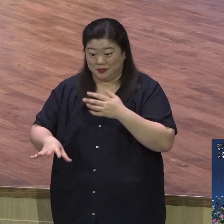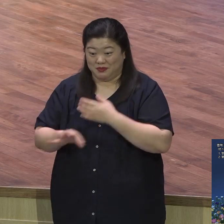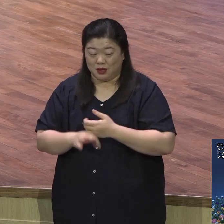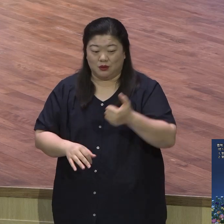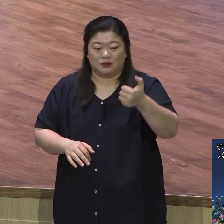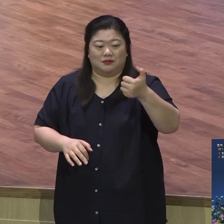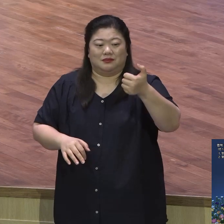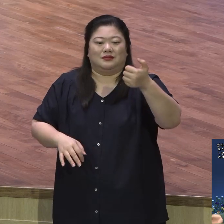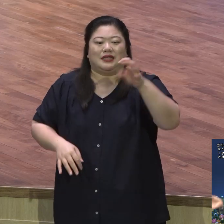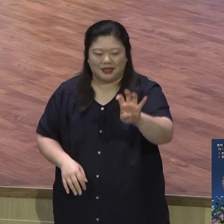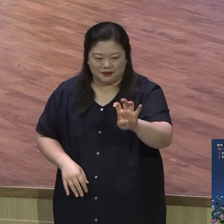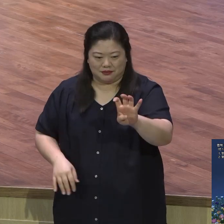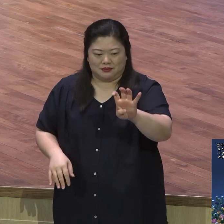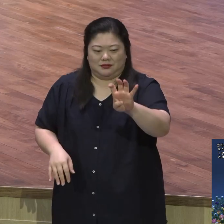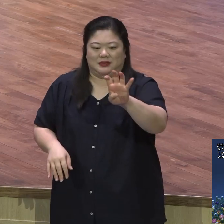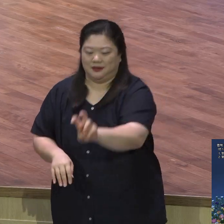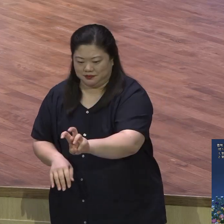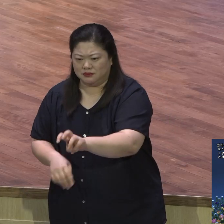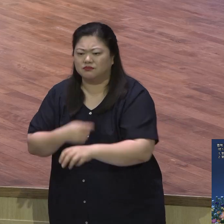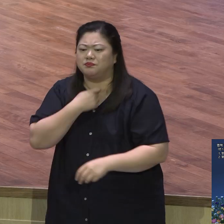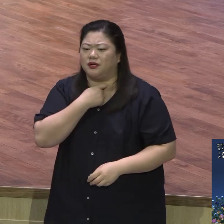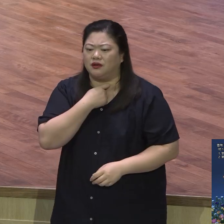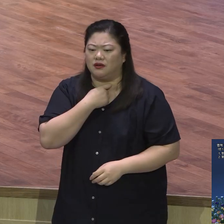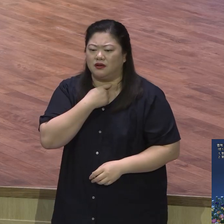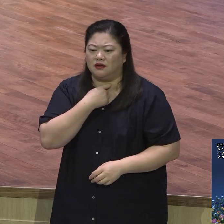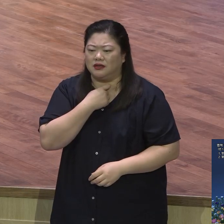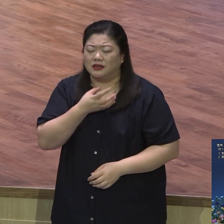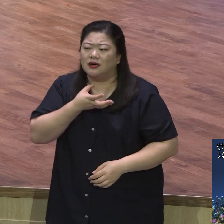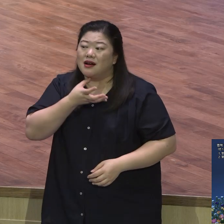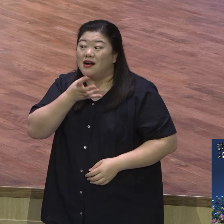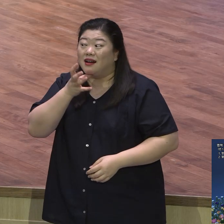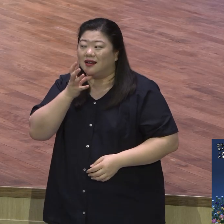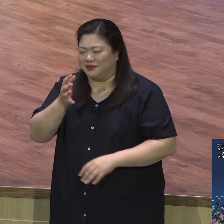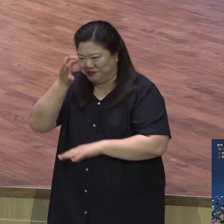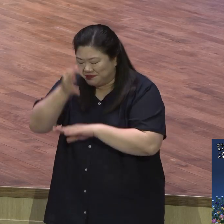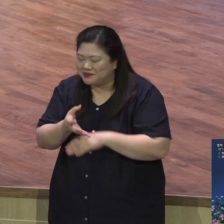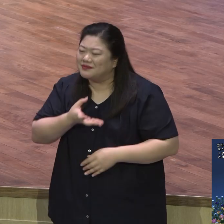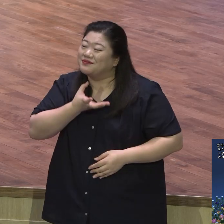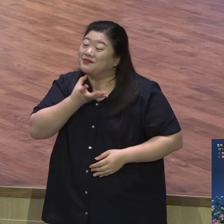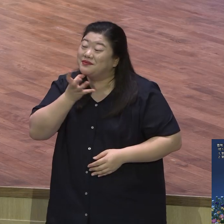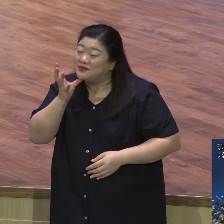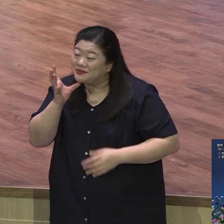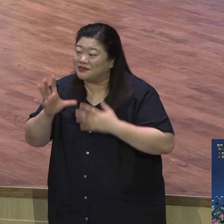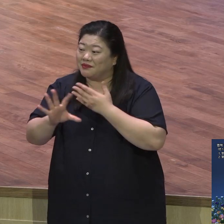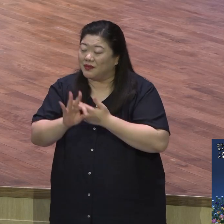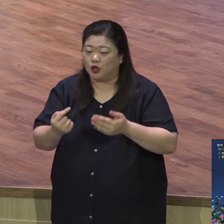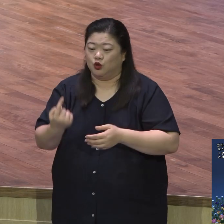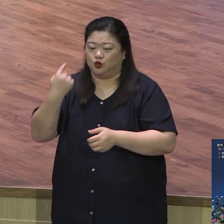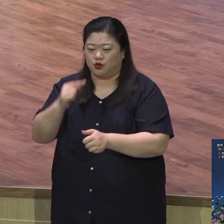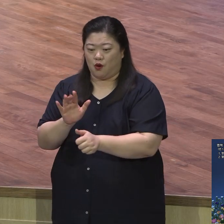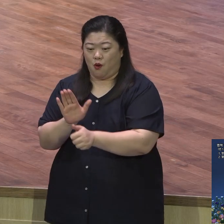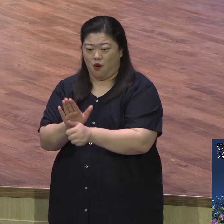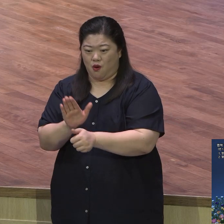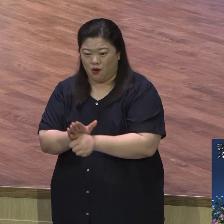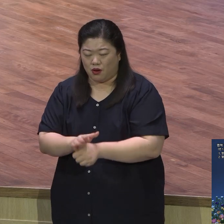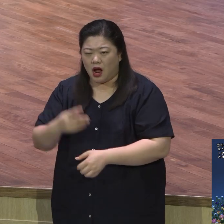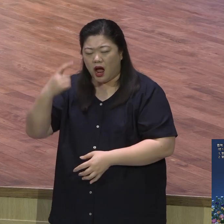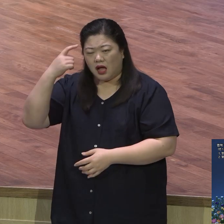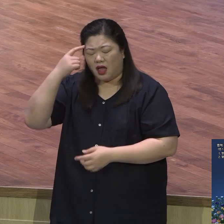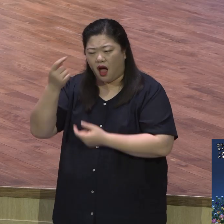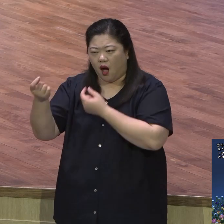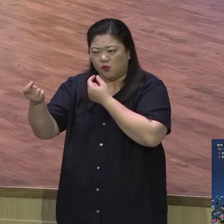기도하고 기도하고 그냥 도와줌 되고 나이 든 사람들이 그렇게 구시대 그런 습관 가지고 교회는